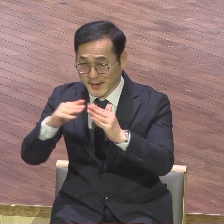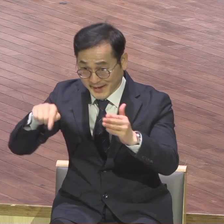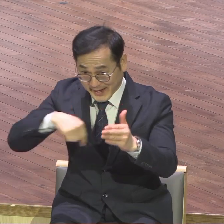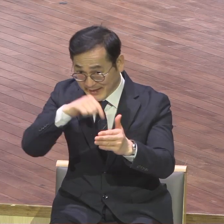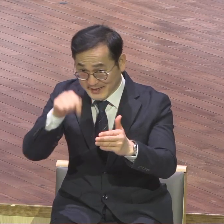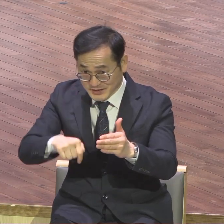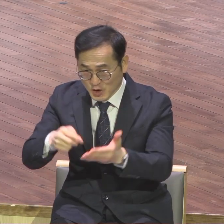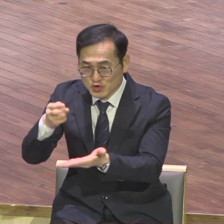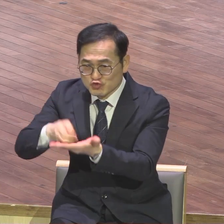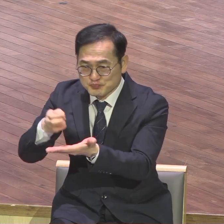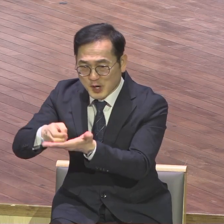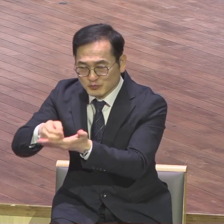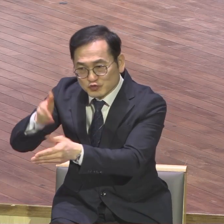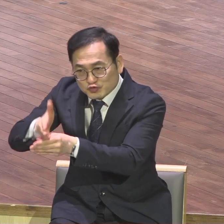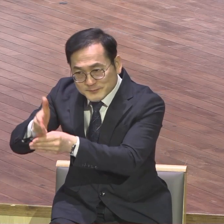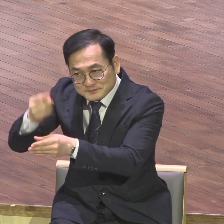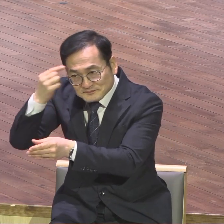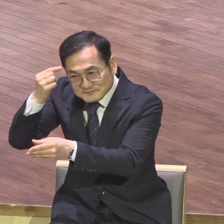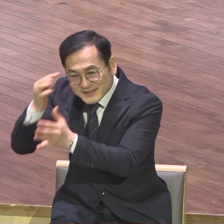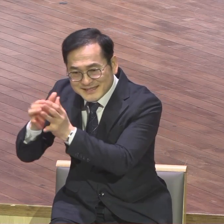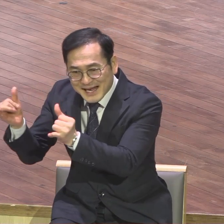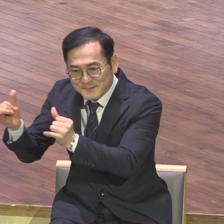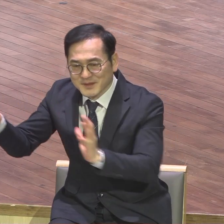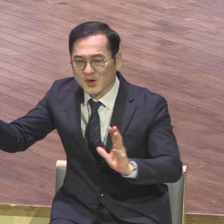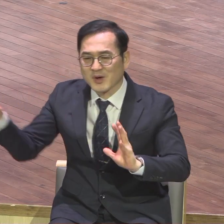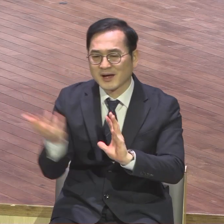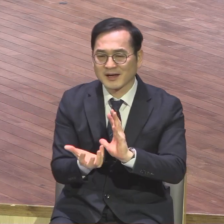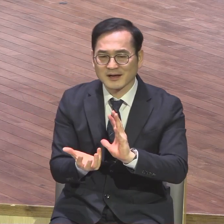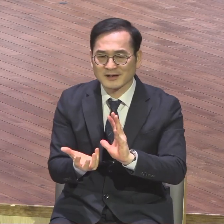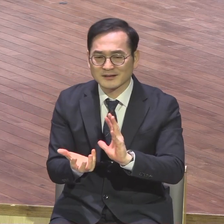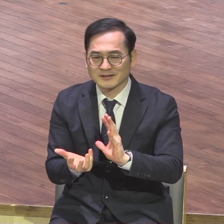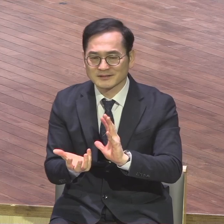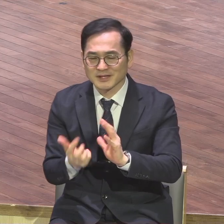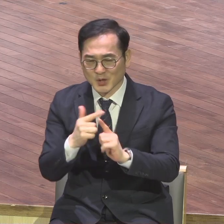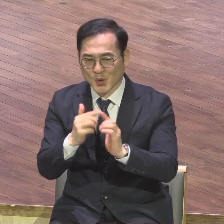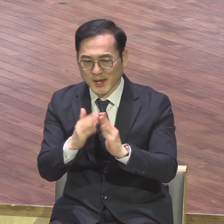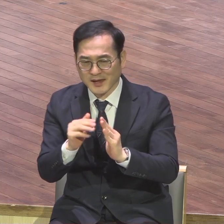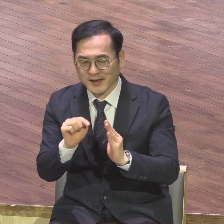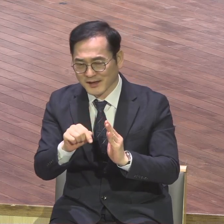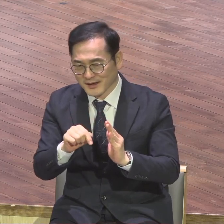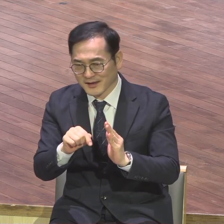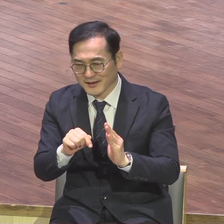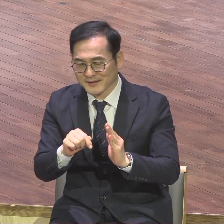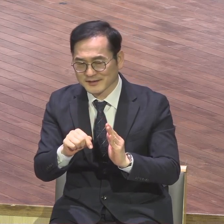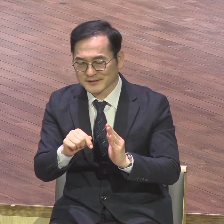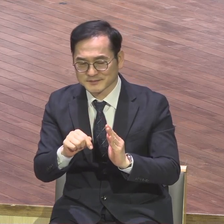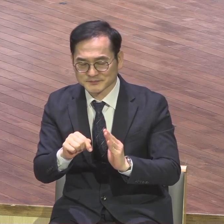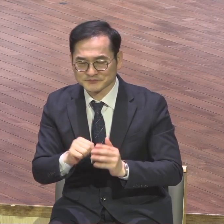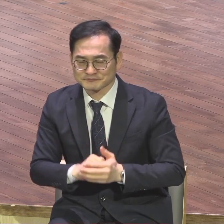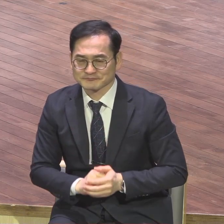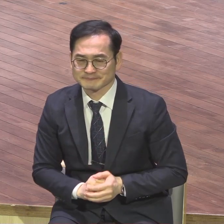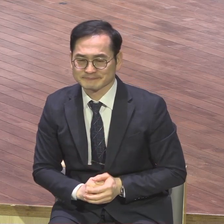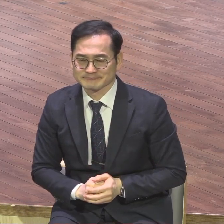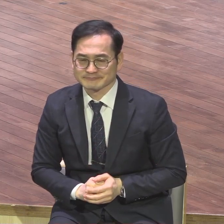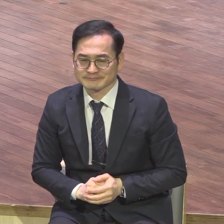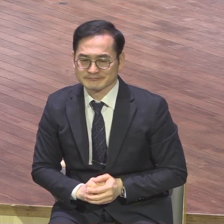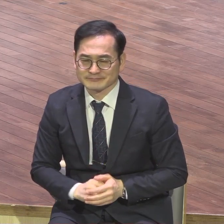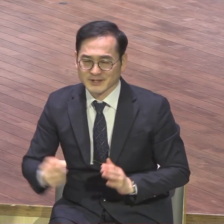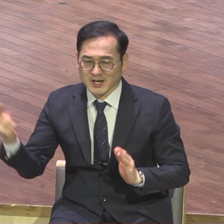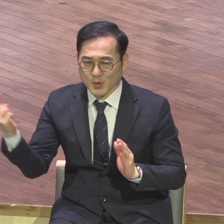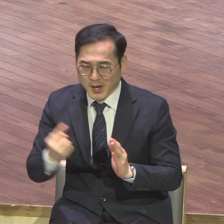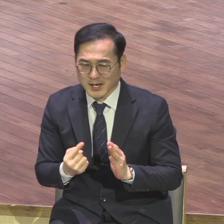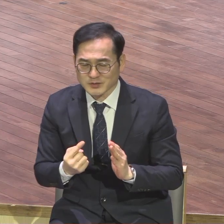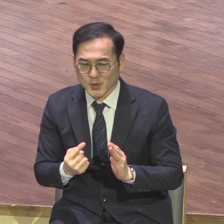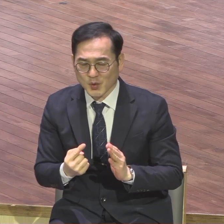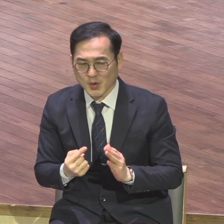율법주의자들이 침입했습니다. 율법주의자들이 등록해가지고 교회를 다니면서 이 복음의